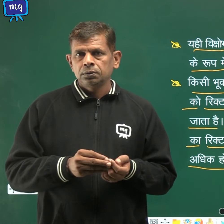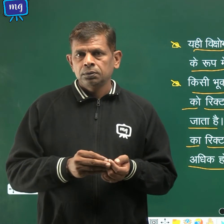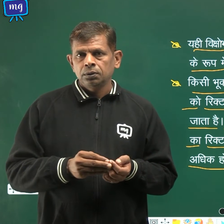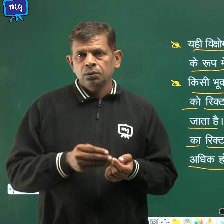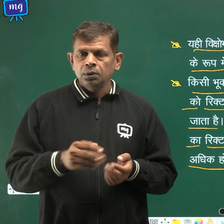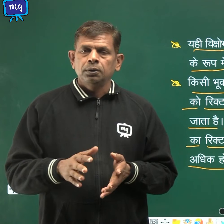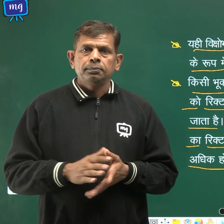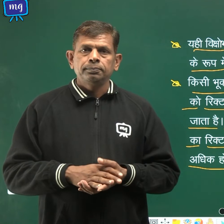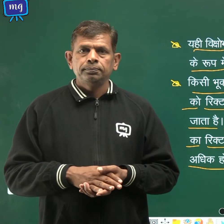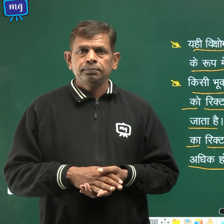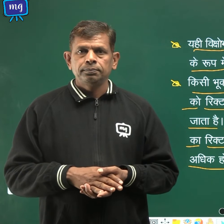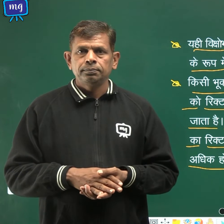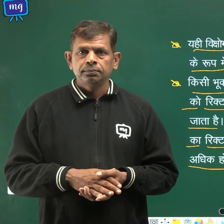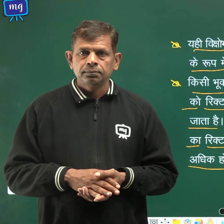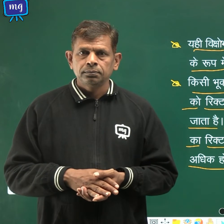होता है।